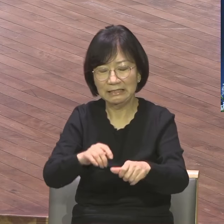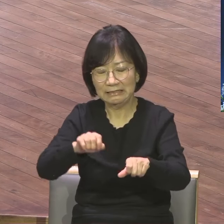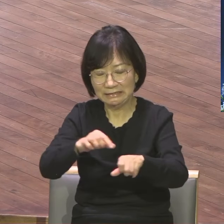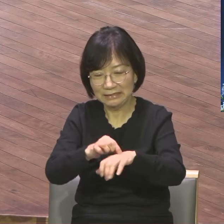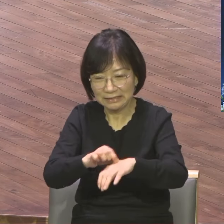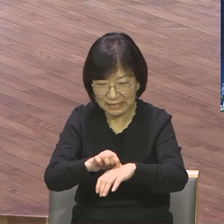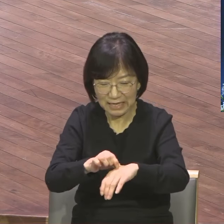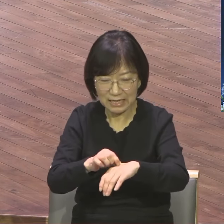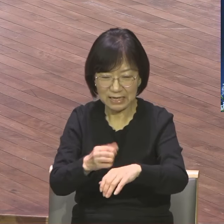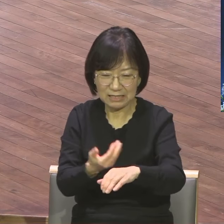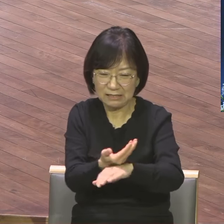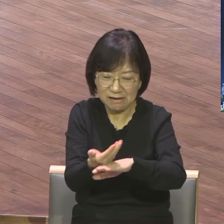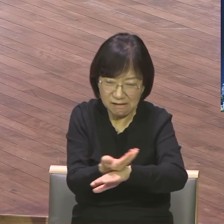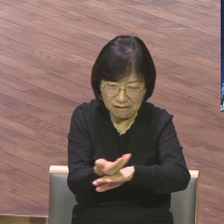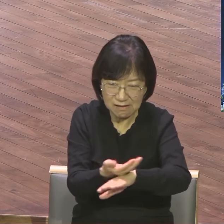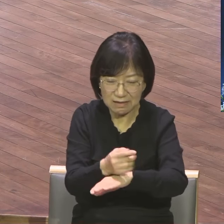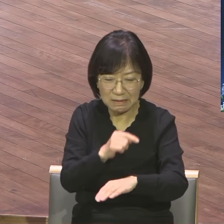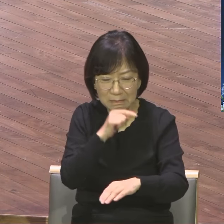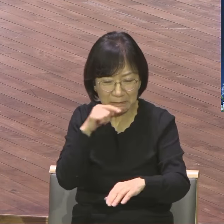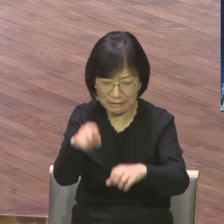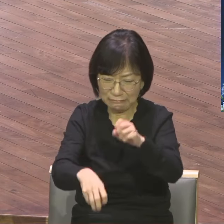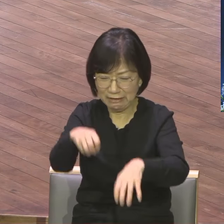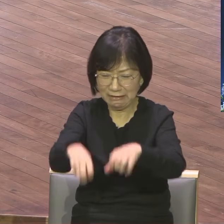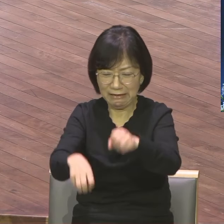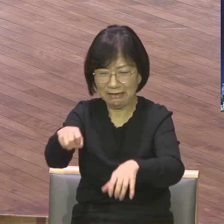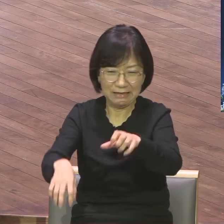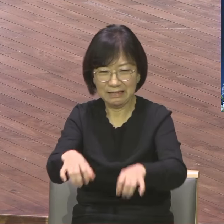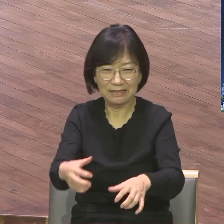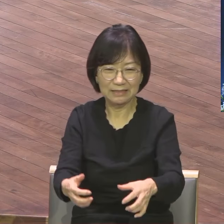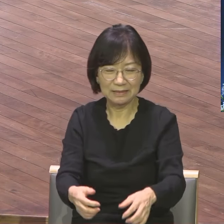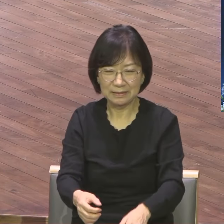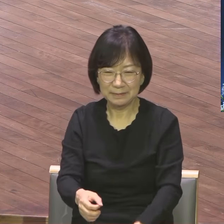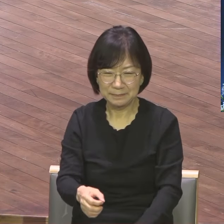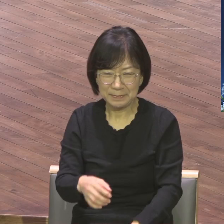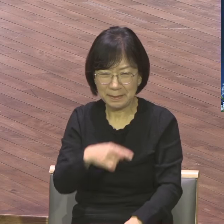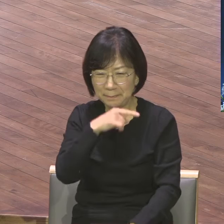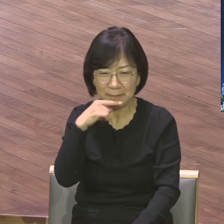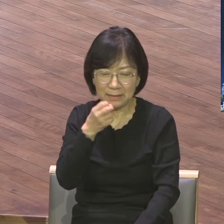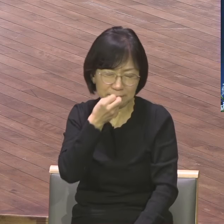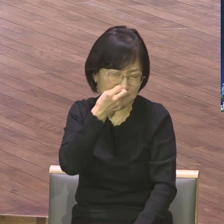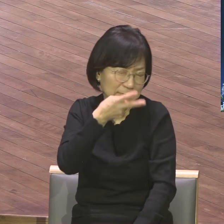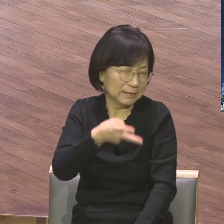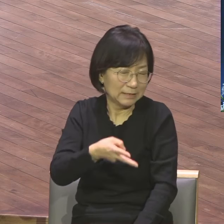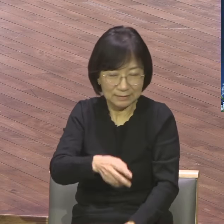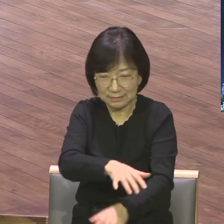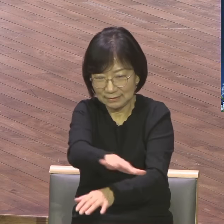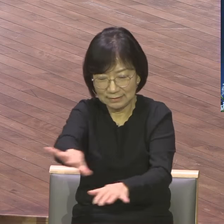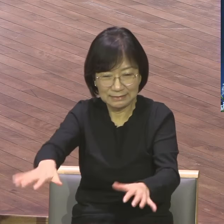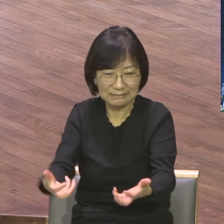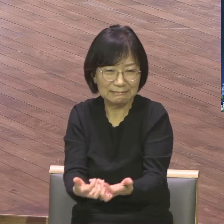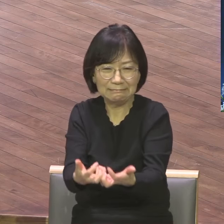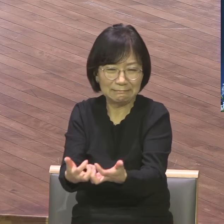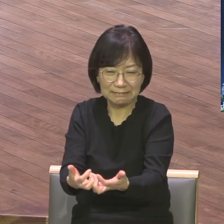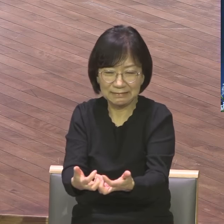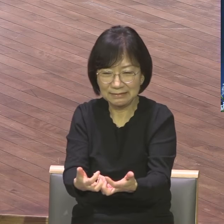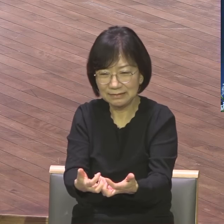그리고 그 털들이, 그리고 그 짐승의 비린내들, 얼마나 무서운